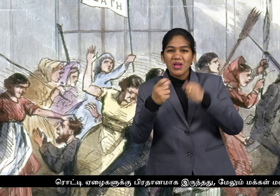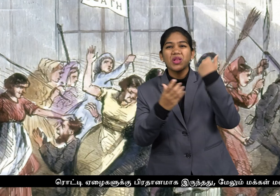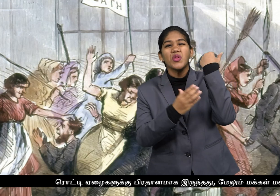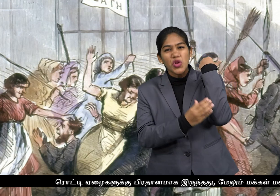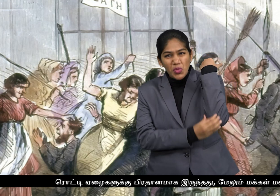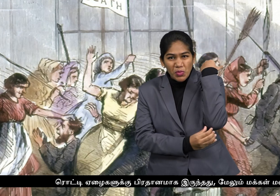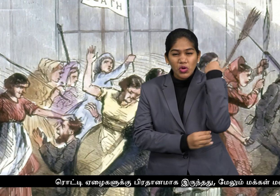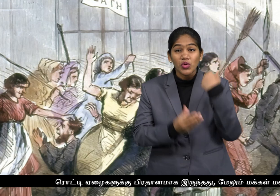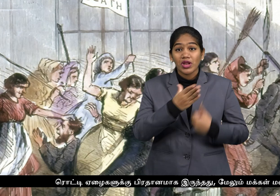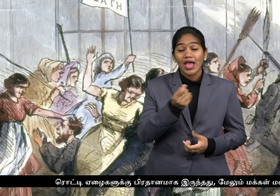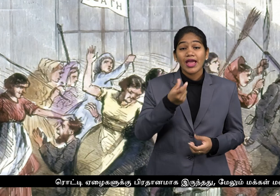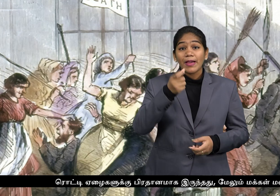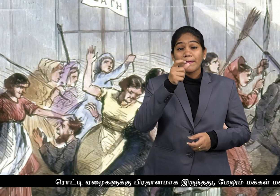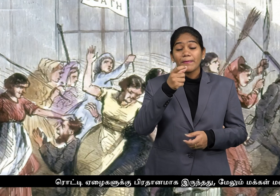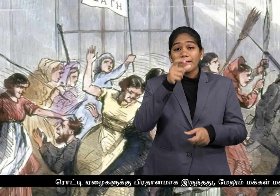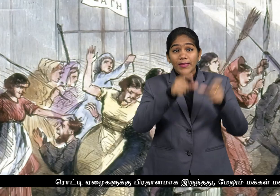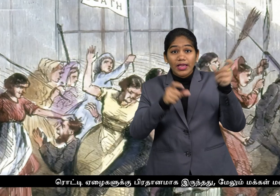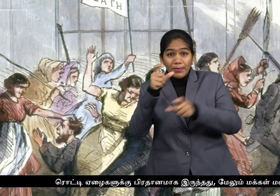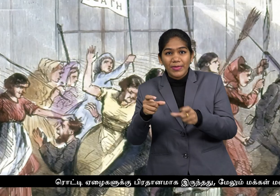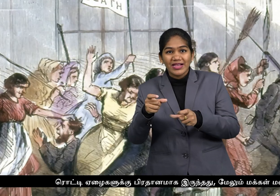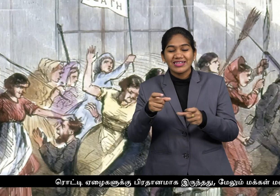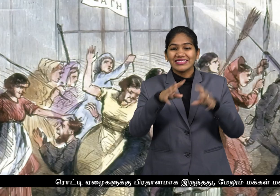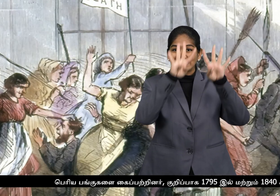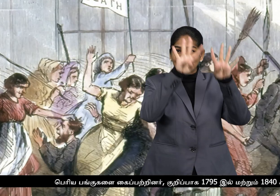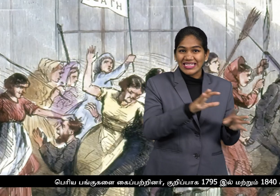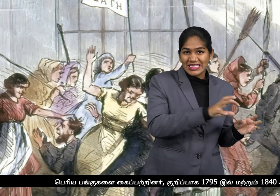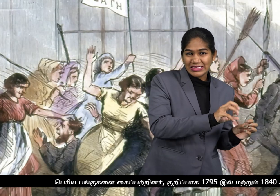பங்குகளை கைப்பற்றினர். குறிப்பாக